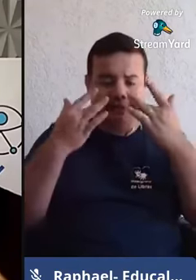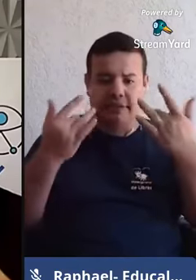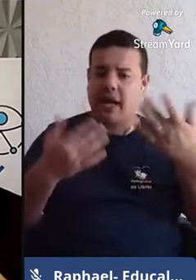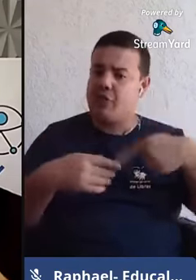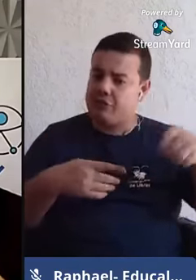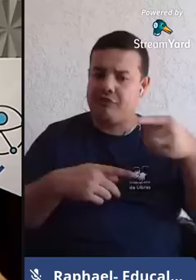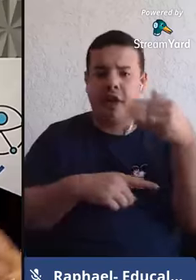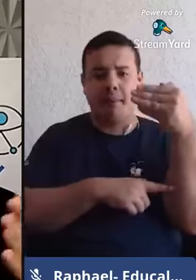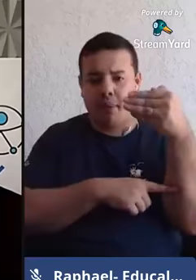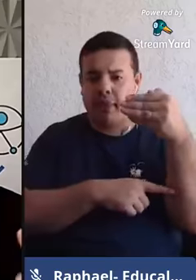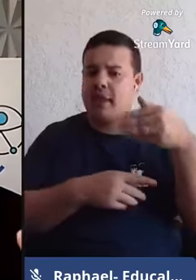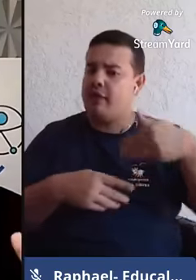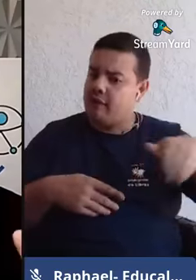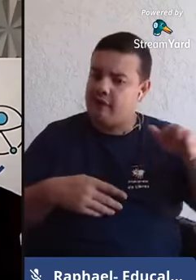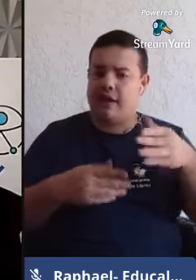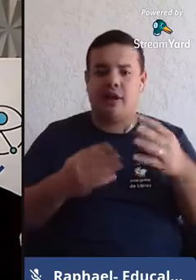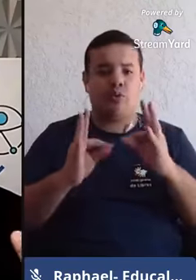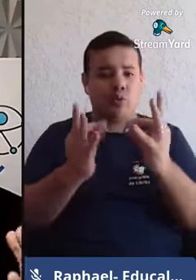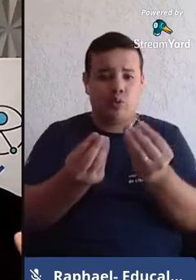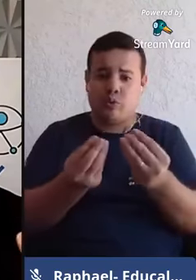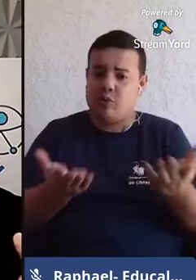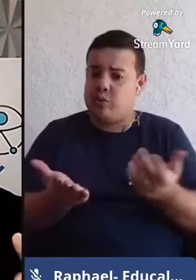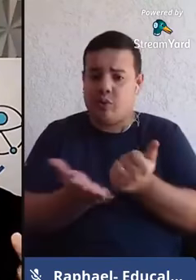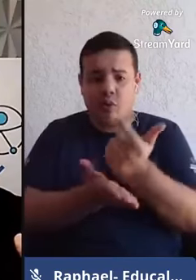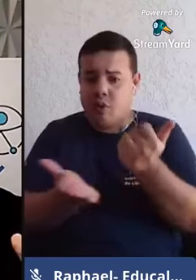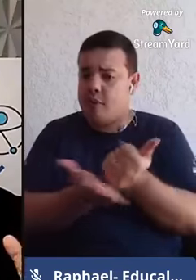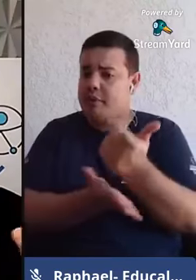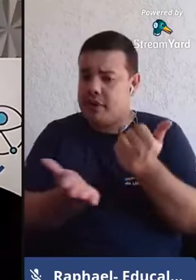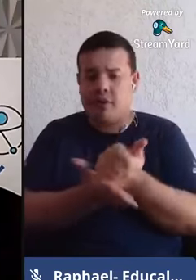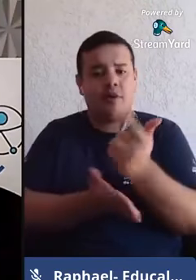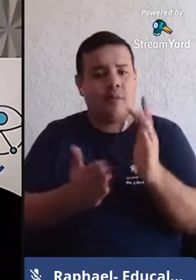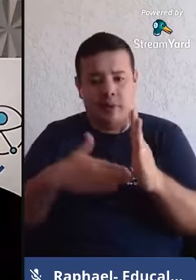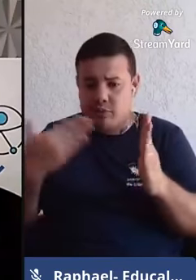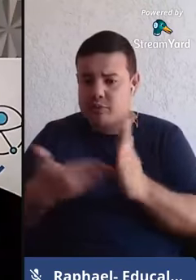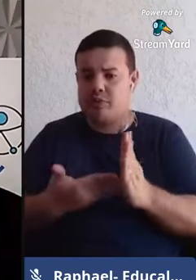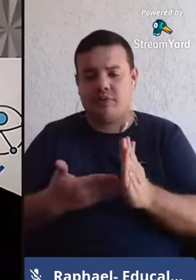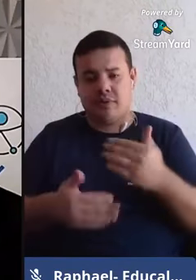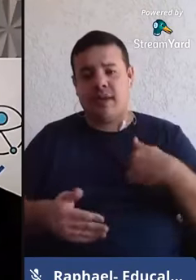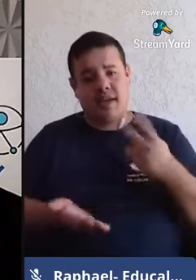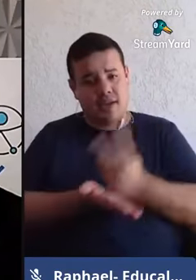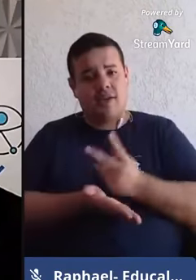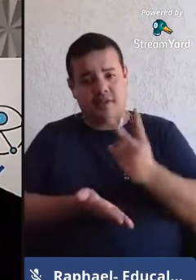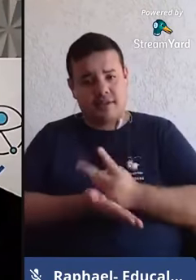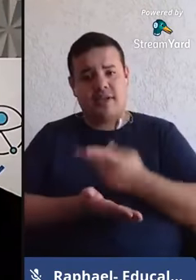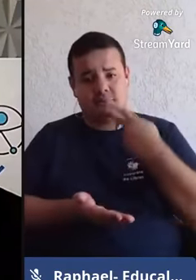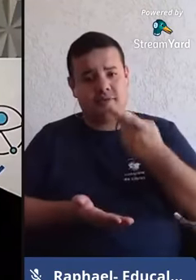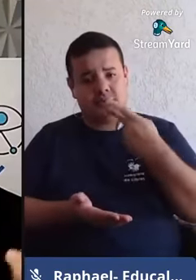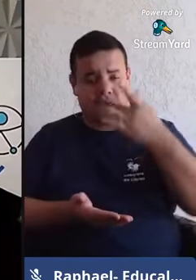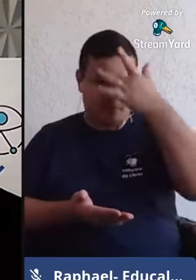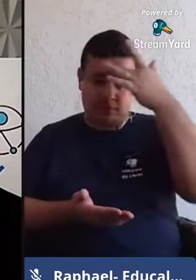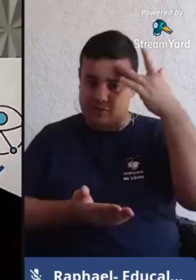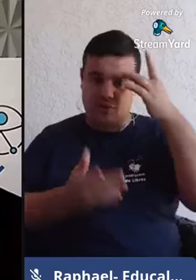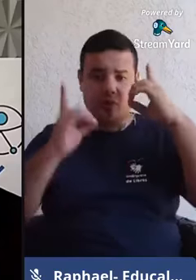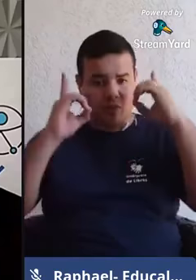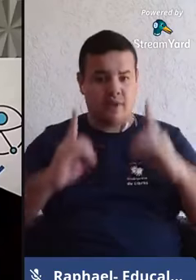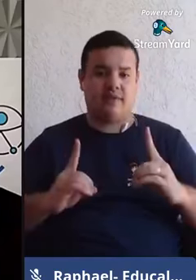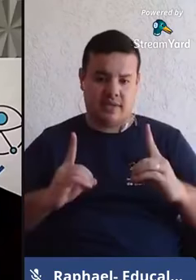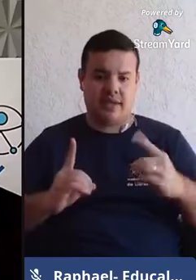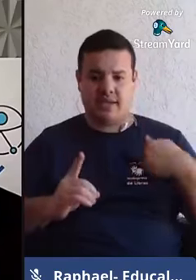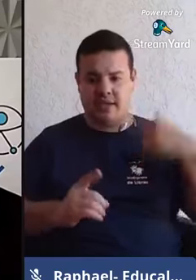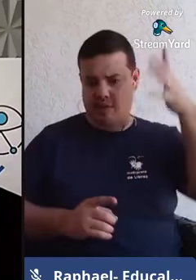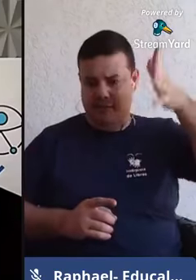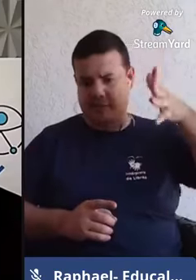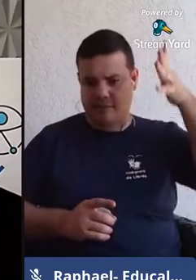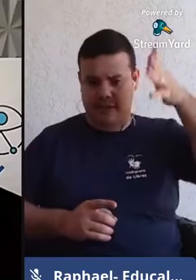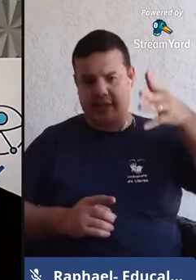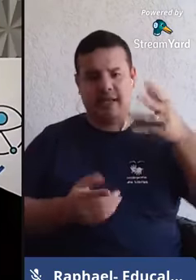pessoa com deficiência faz. Ele é tão consumidor, é aquilo que eu digo sempre nas palestras que eu falo. Uma pessoa com deficiência, nas palestras que eu faço, pessoa